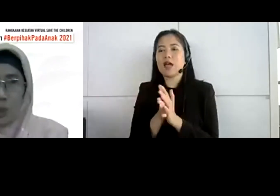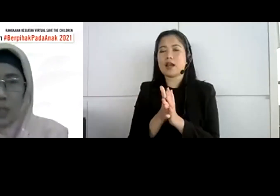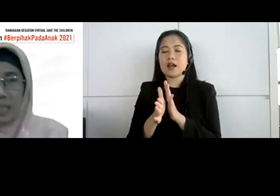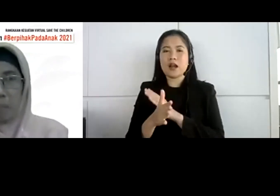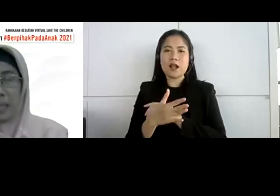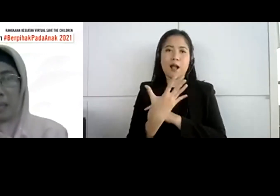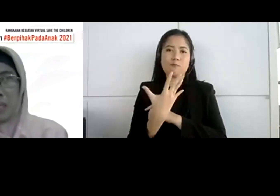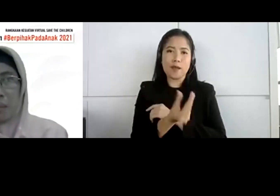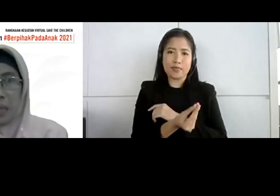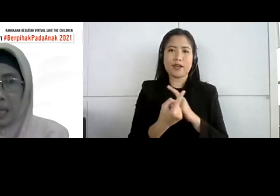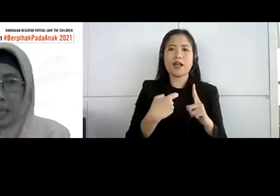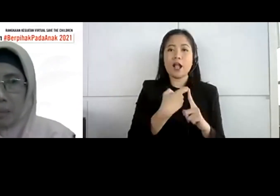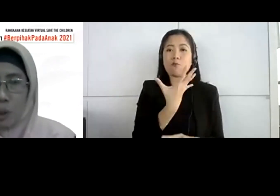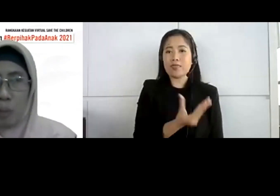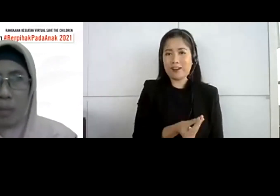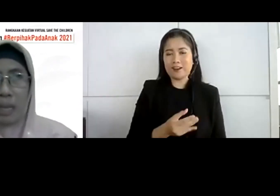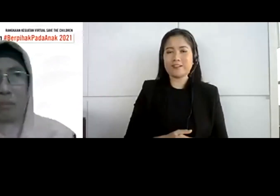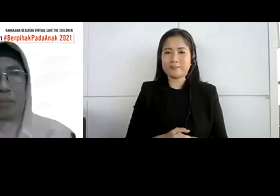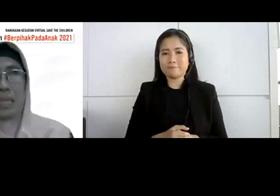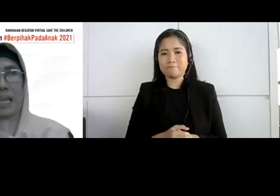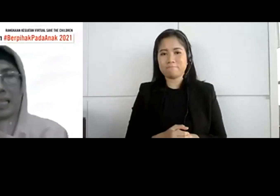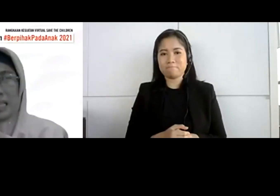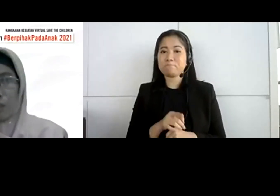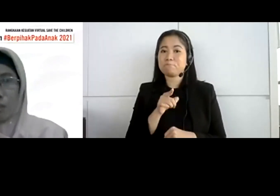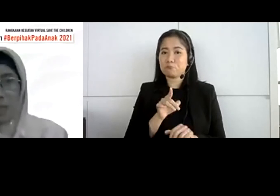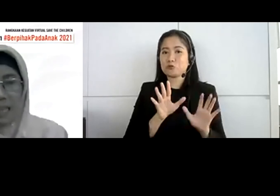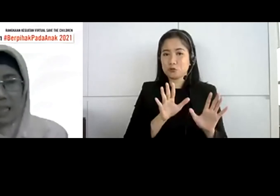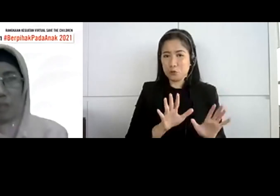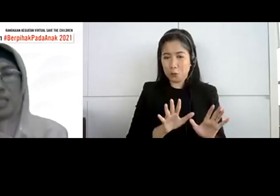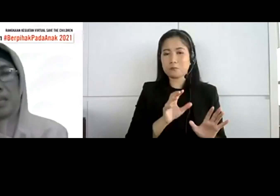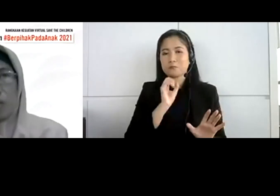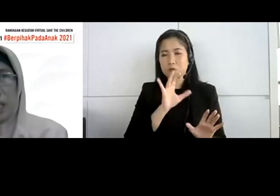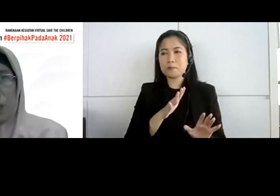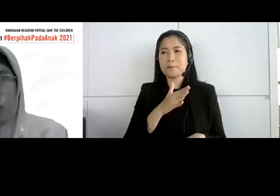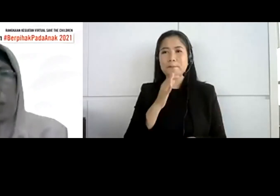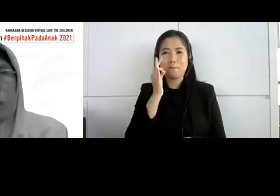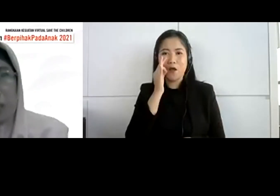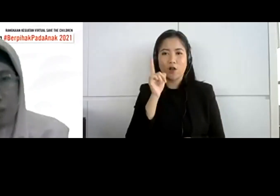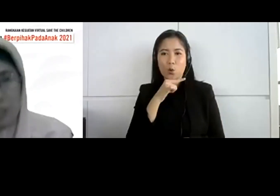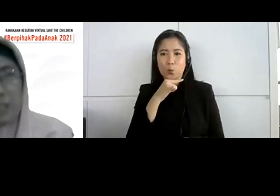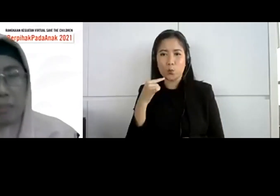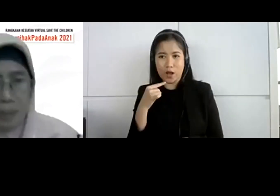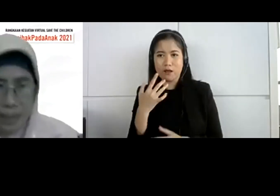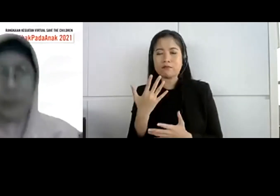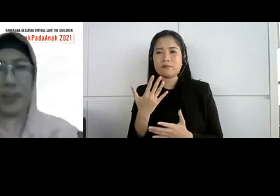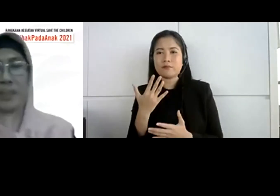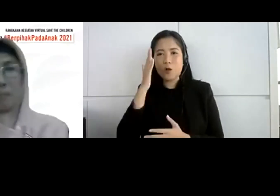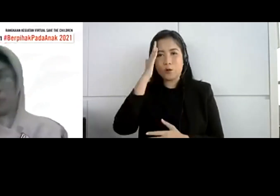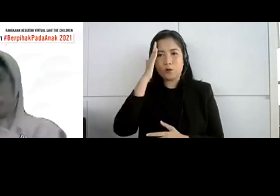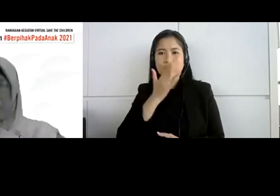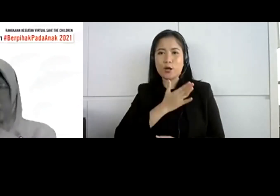Mungkin itu yang dapat kami sampaikan. Mohon maaf bila ada kekurangan. Wassalamualaikum warahmatullahi